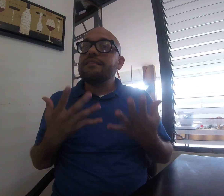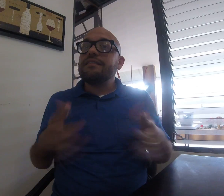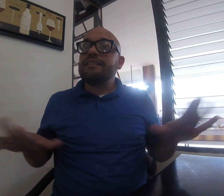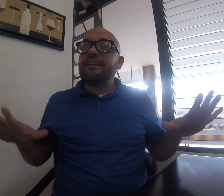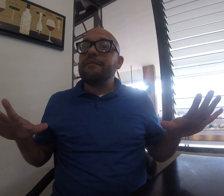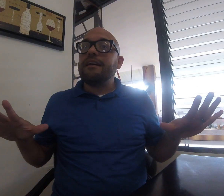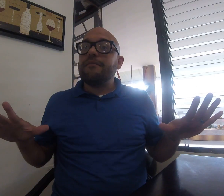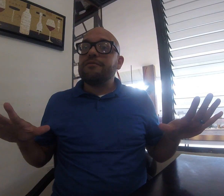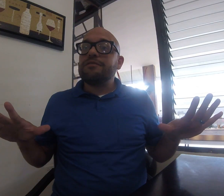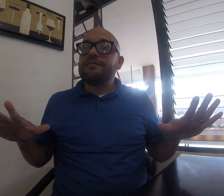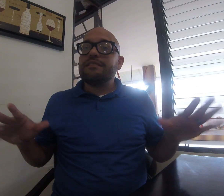terminamos.